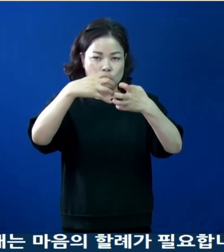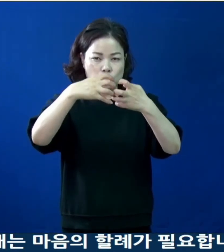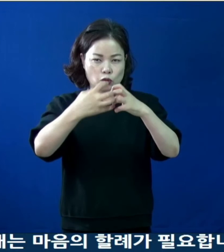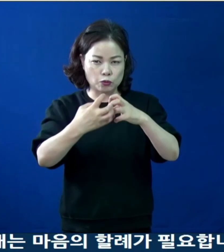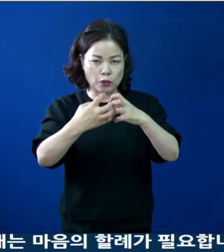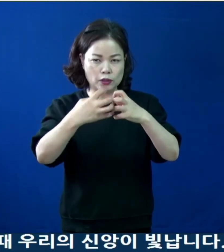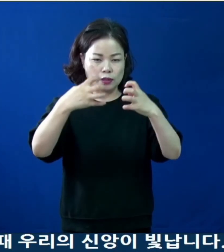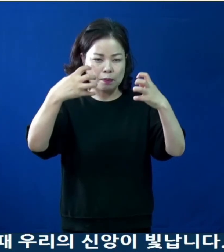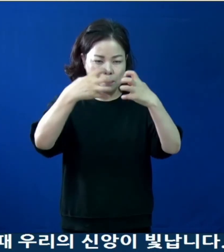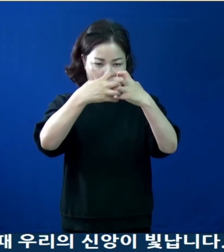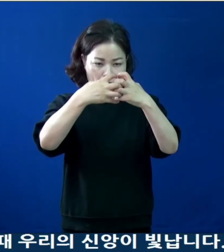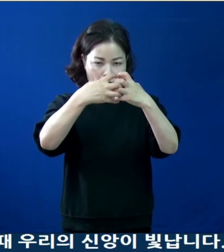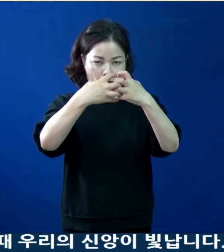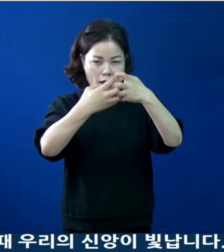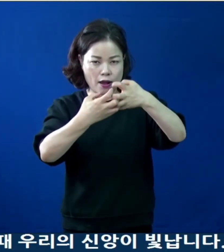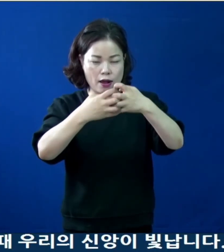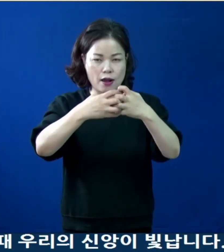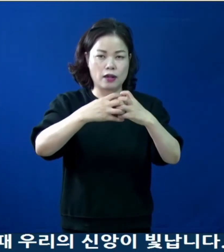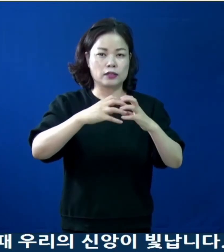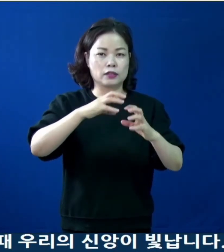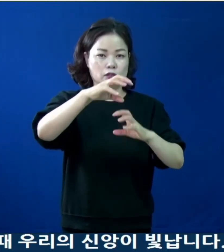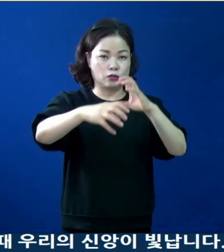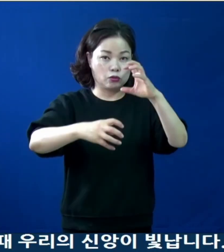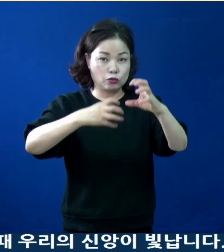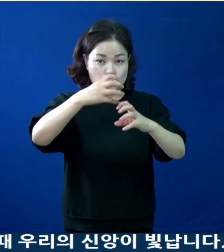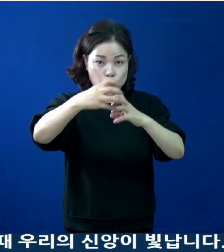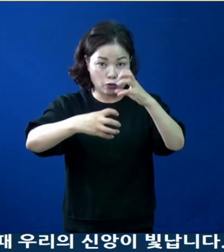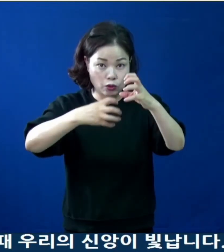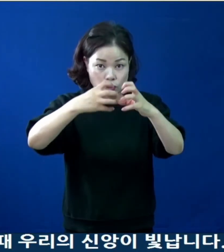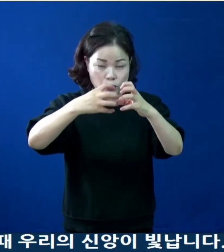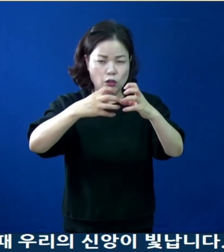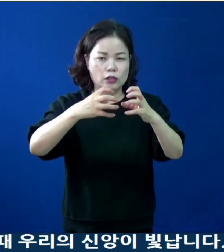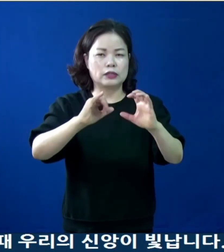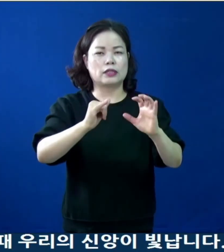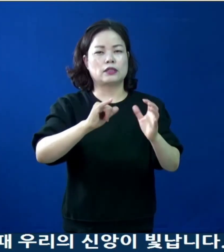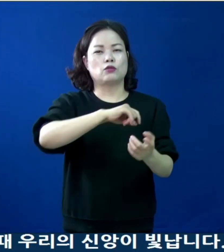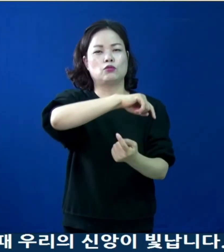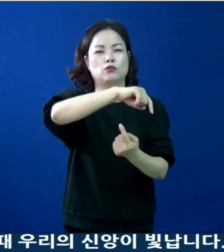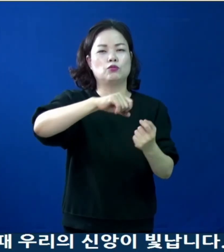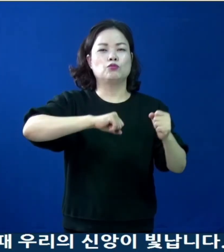서로 맞물려서 이 세상을 움직이게 하는 방법을 선택하셨습니다.